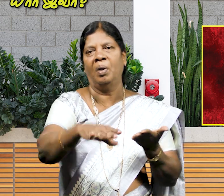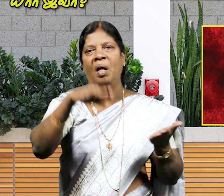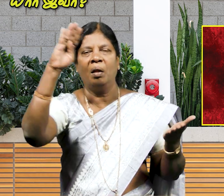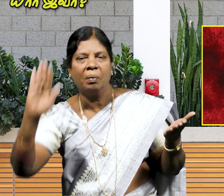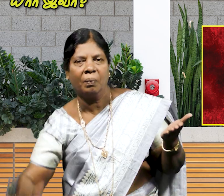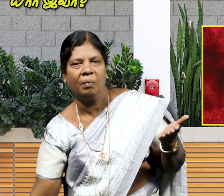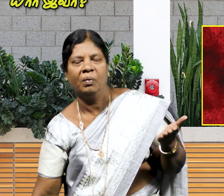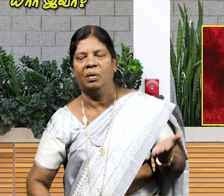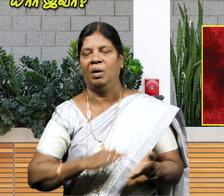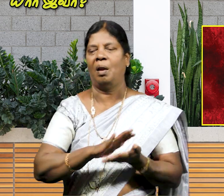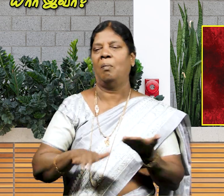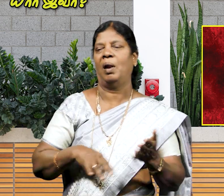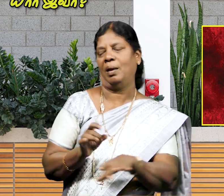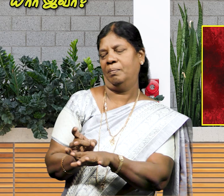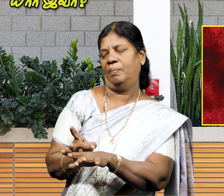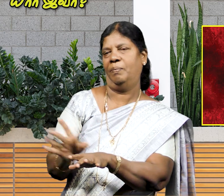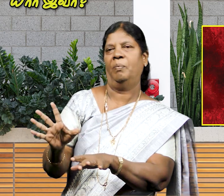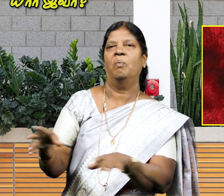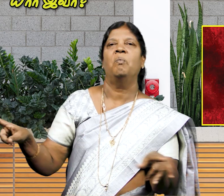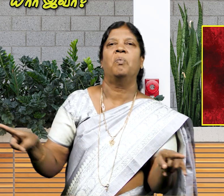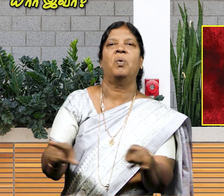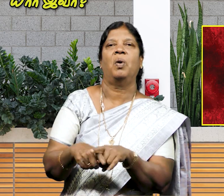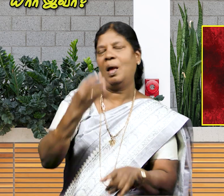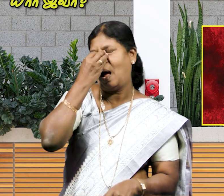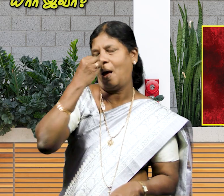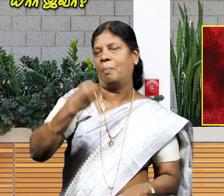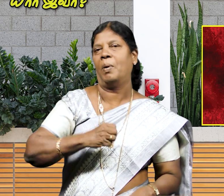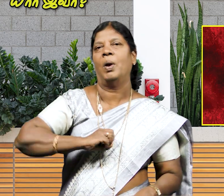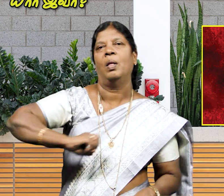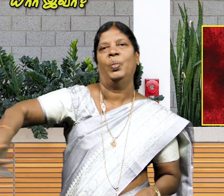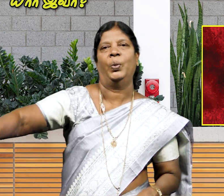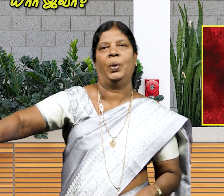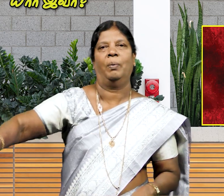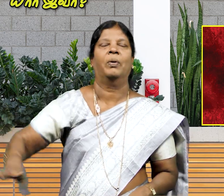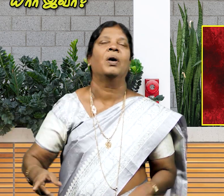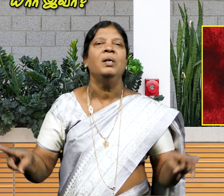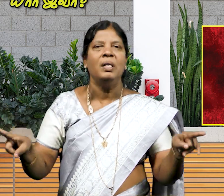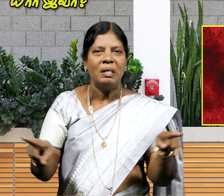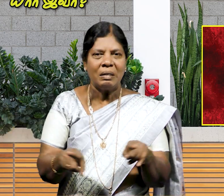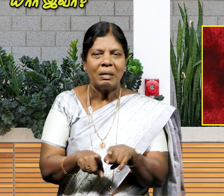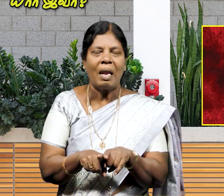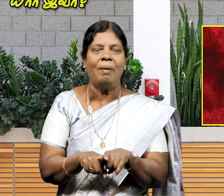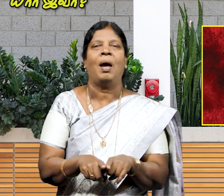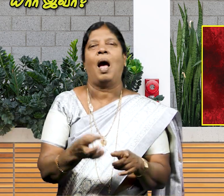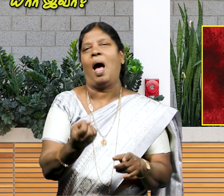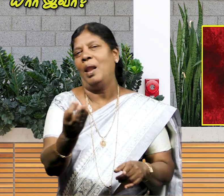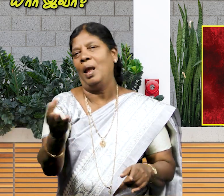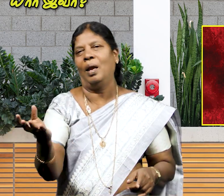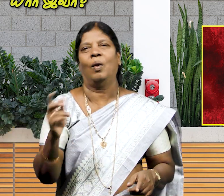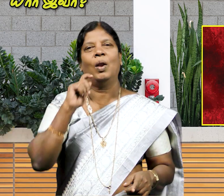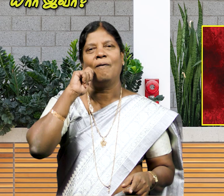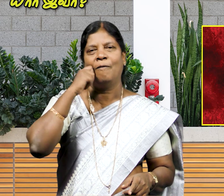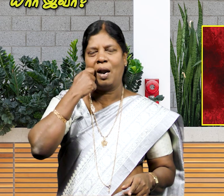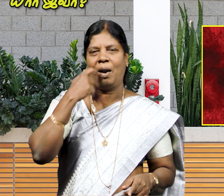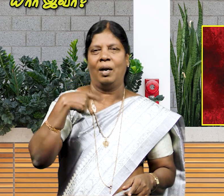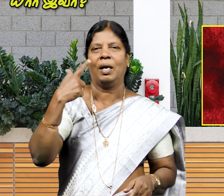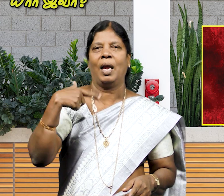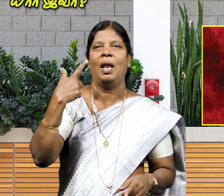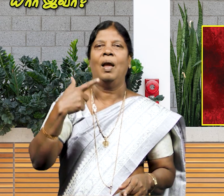எரிந்து விடுவார்கள். இது அநேகருடைய வாழ்க்கையில உண்மையான அனுபவங்களாக